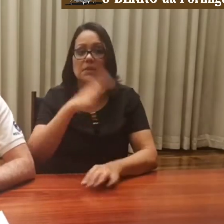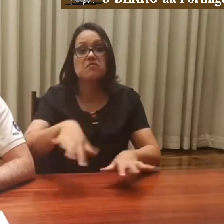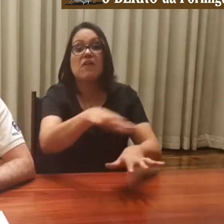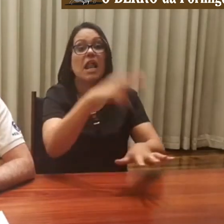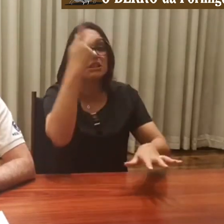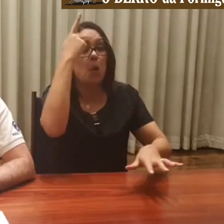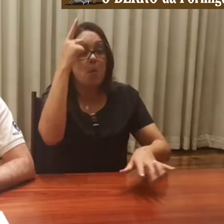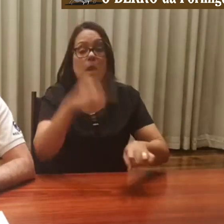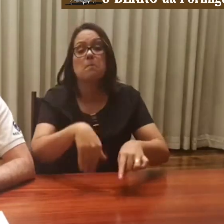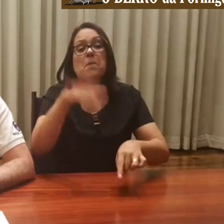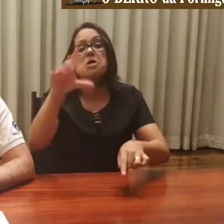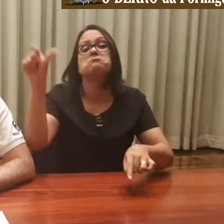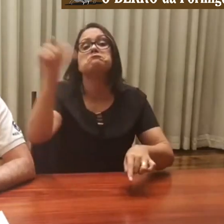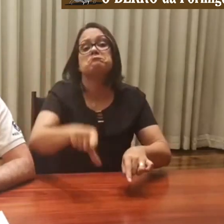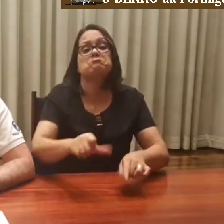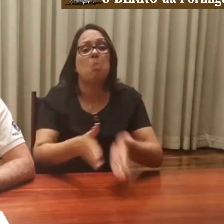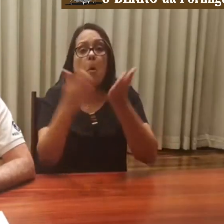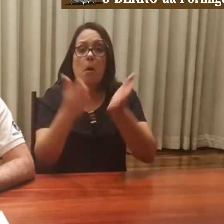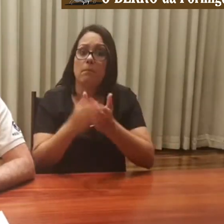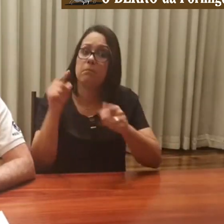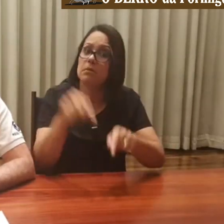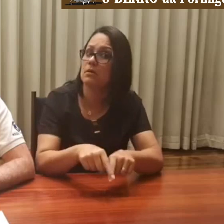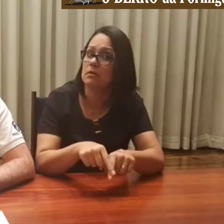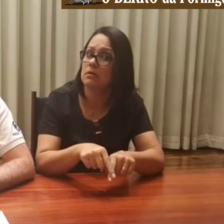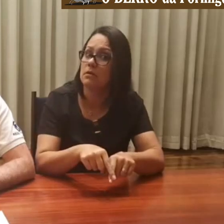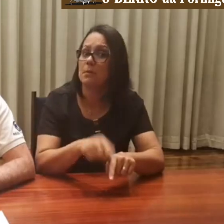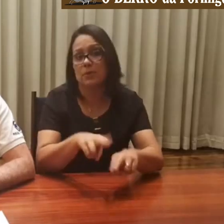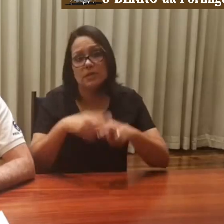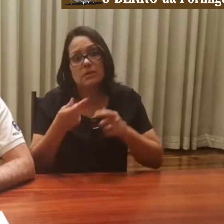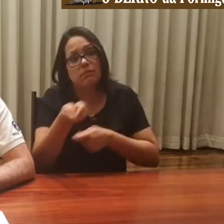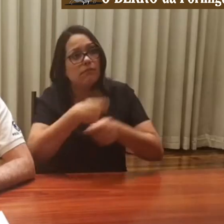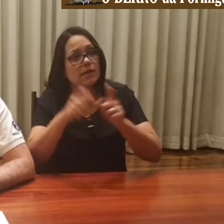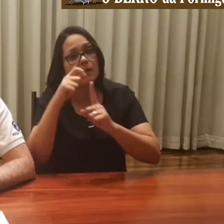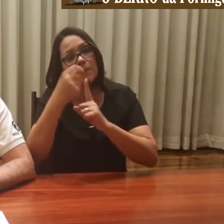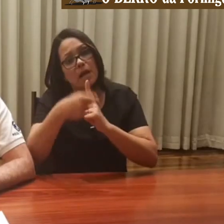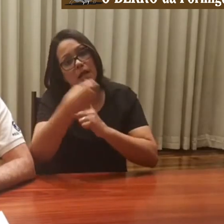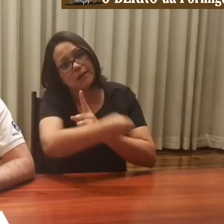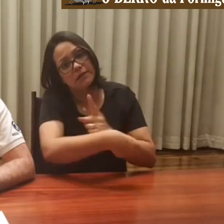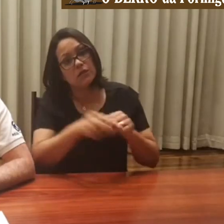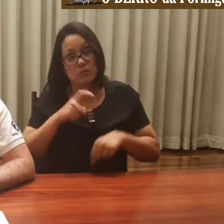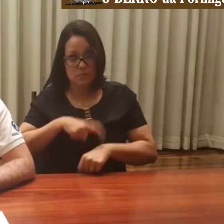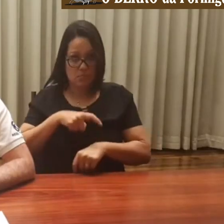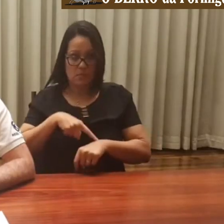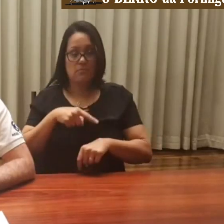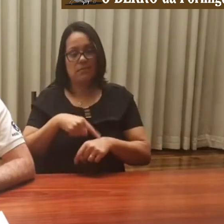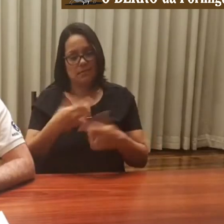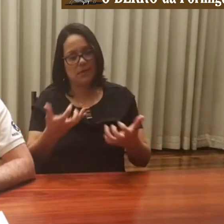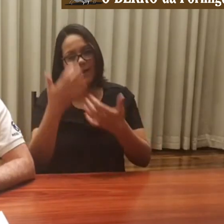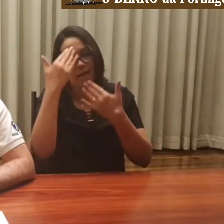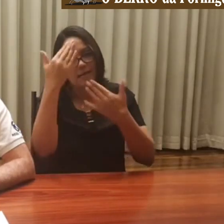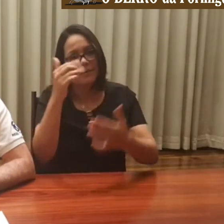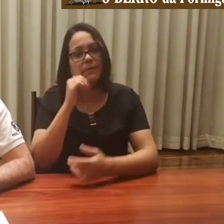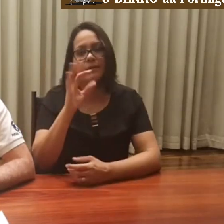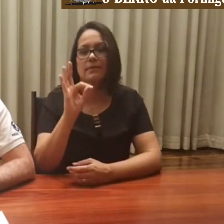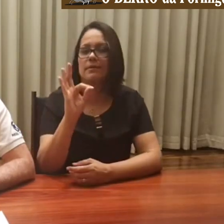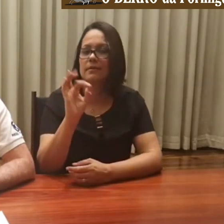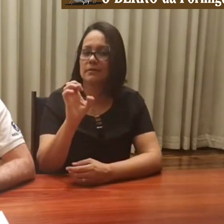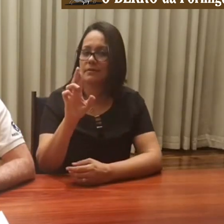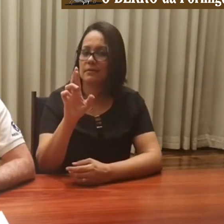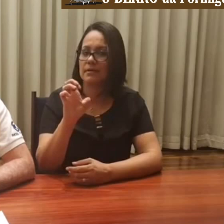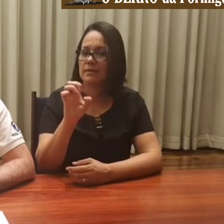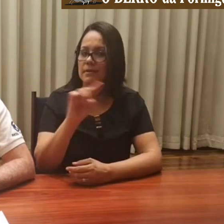porque a economia é basicamente banana. Então, eu aqui nesse momento agradeço a Tereza Cristina,